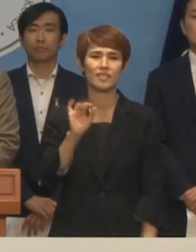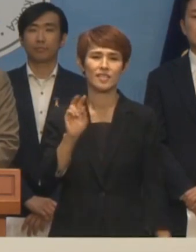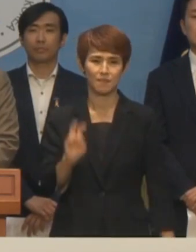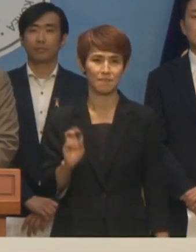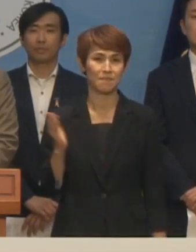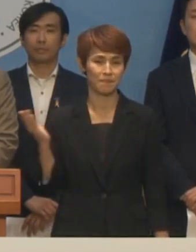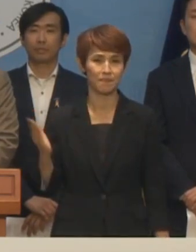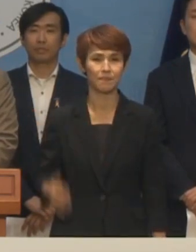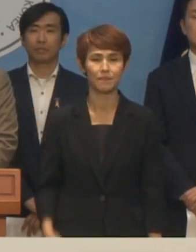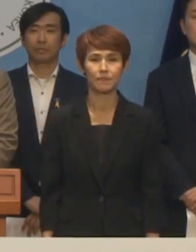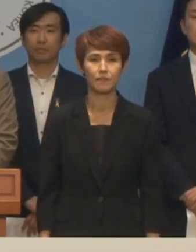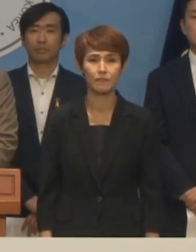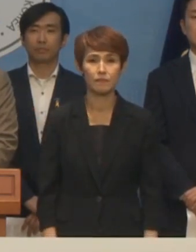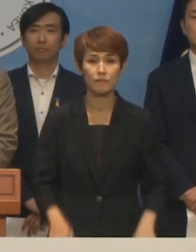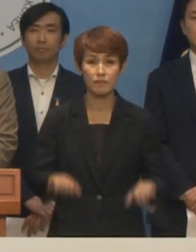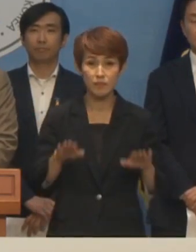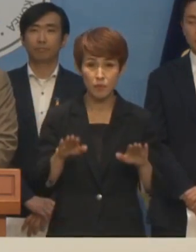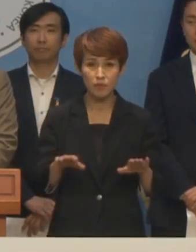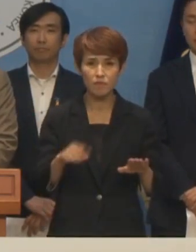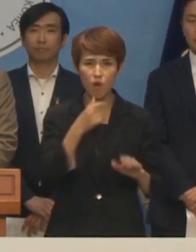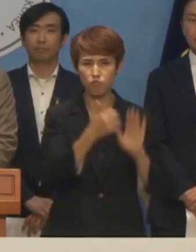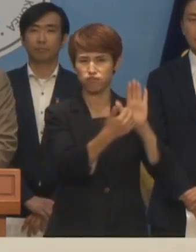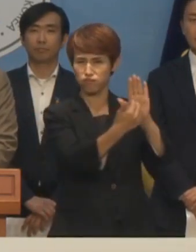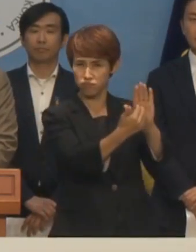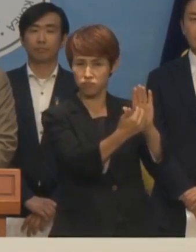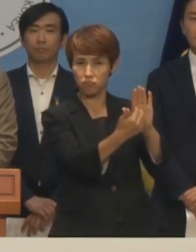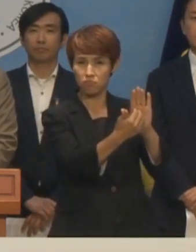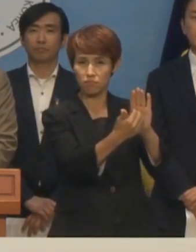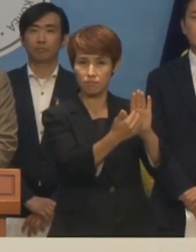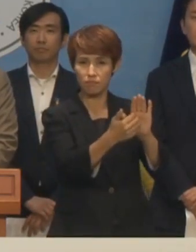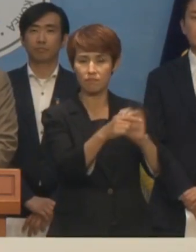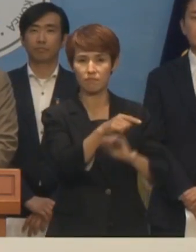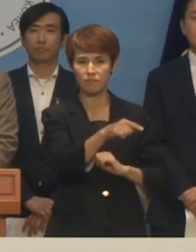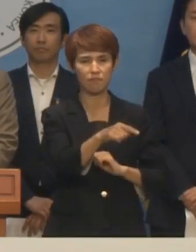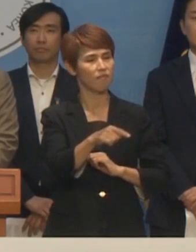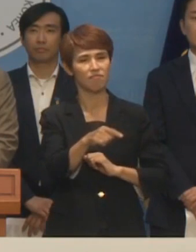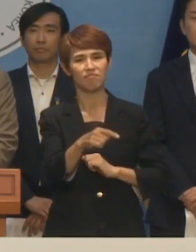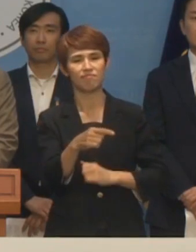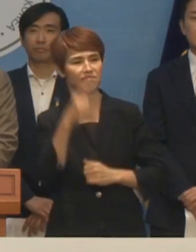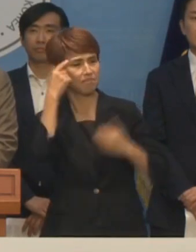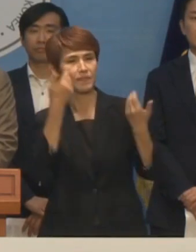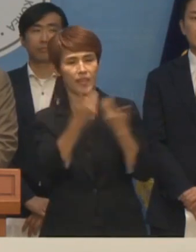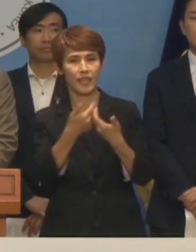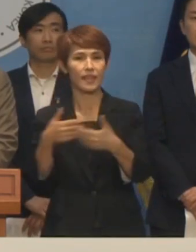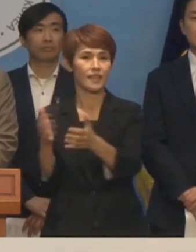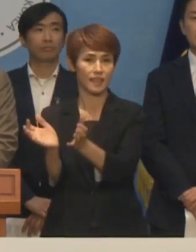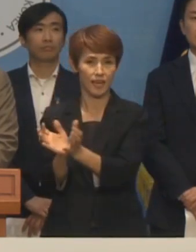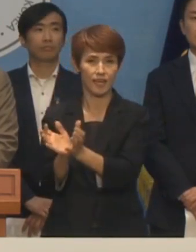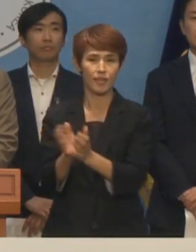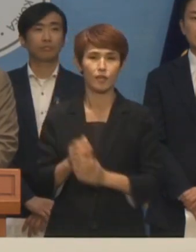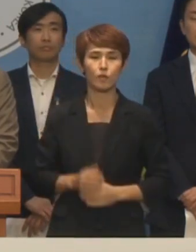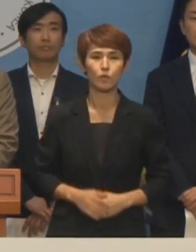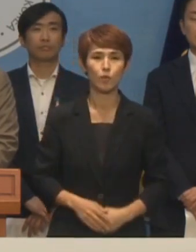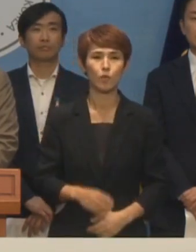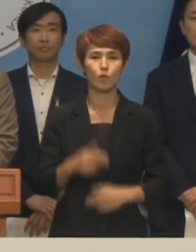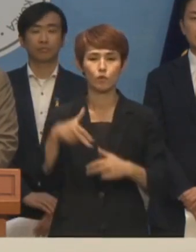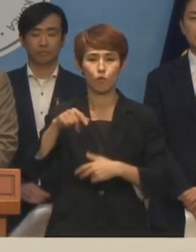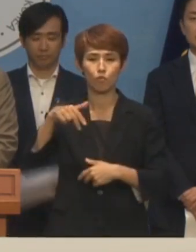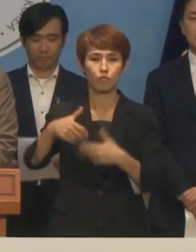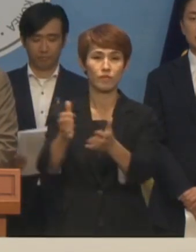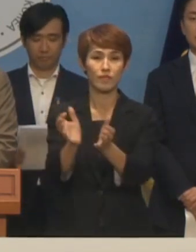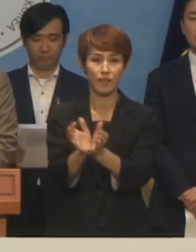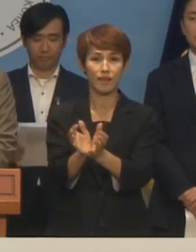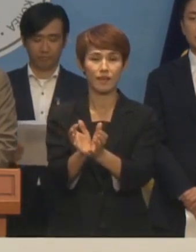이번 기자회견은 거부권을 거부하는 야6당 청년정치인연대에서 주관하며 조국혁신당 강경숙 국회의원께서